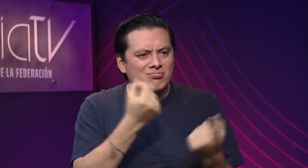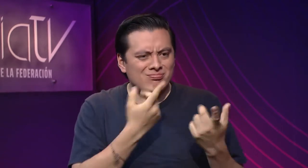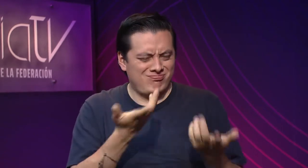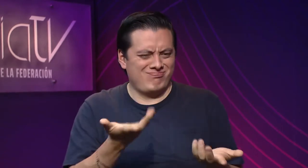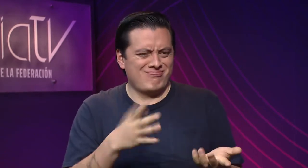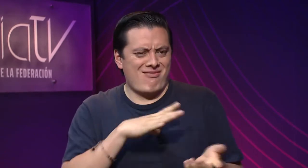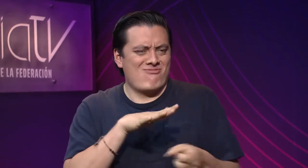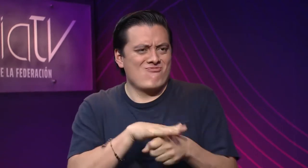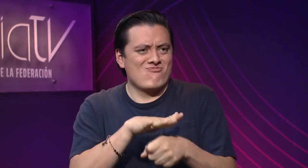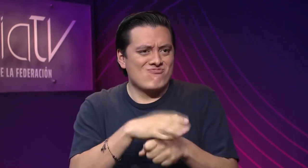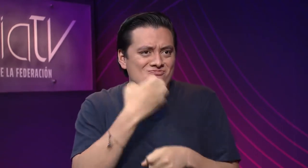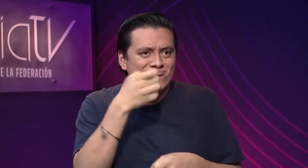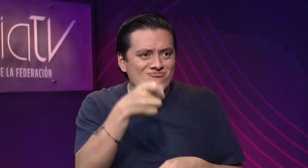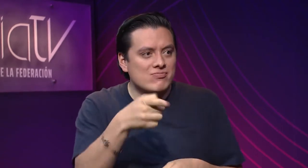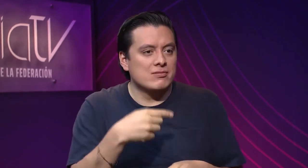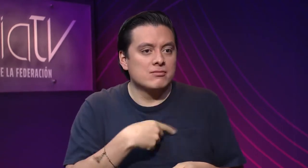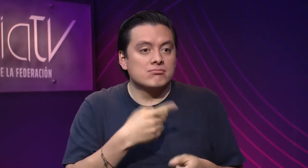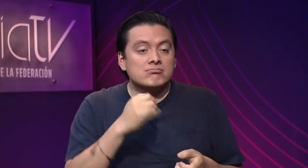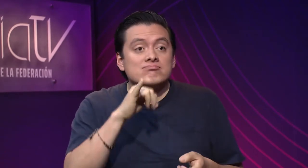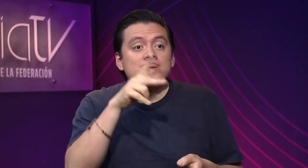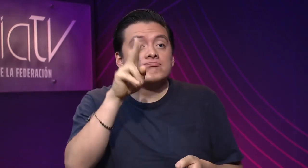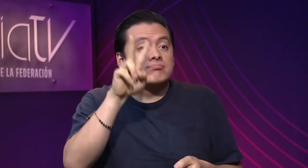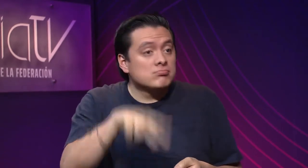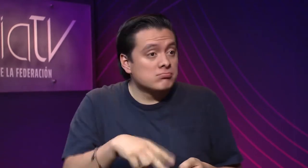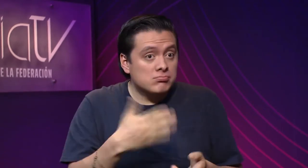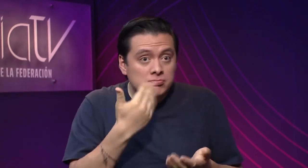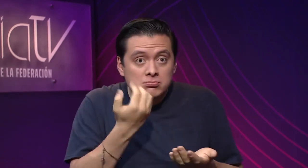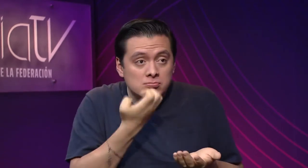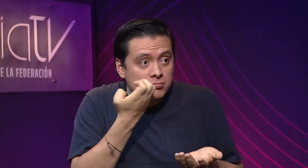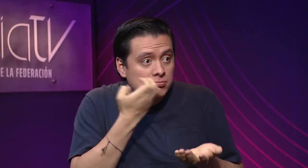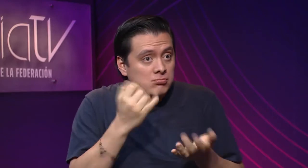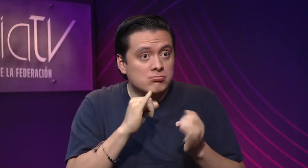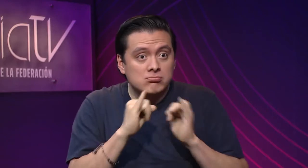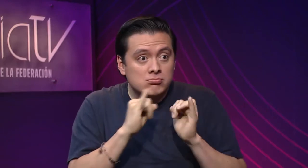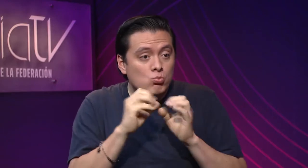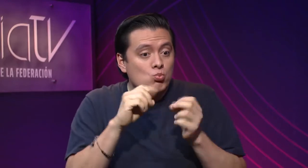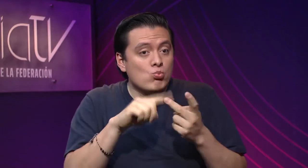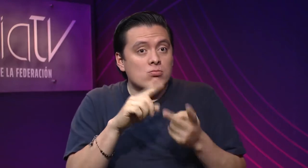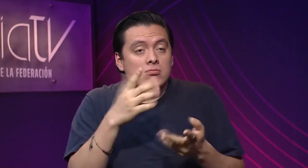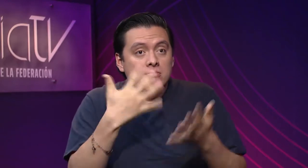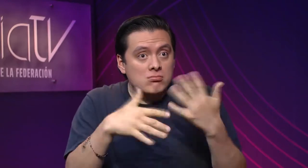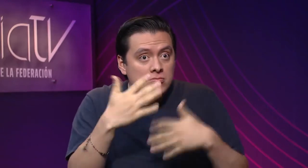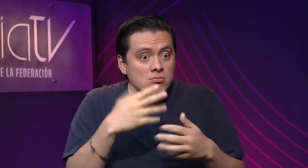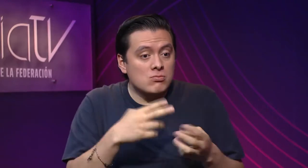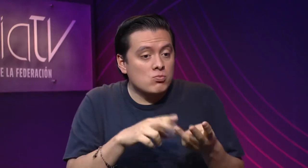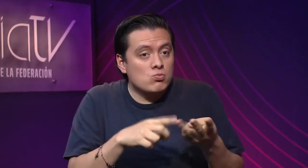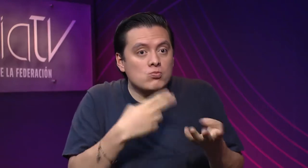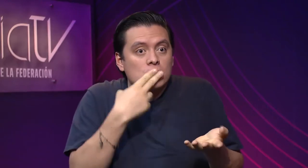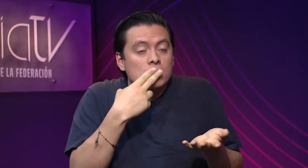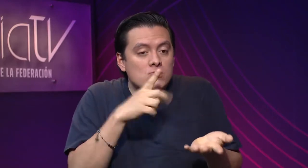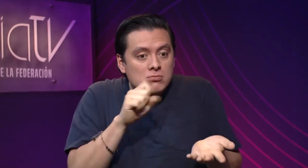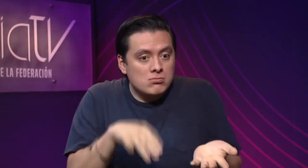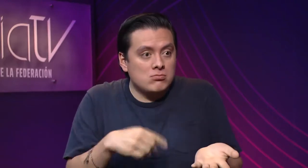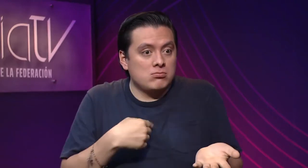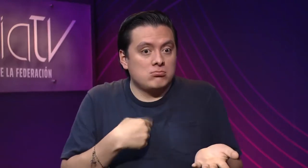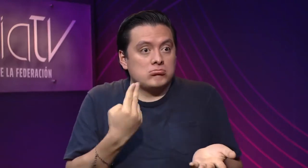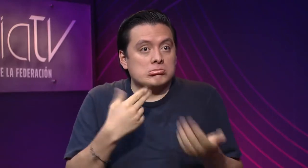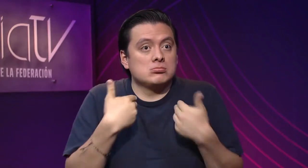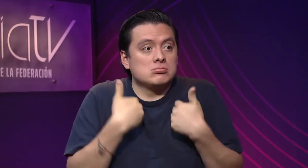poder ir a la escuela. Y eso decía, oye, pero ¿por qué es así? ¿Por qué los demás sí tienen escuelas cercanas a su casa? Y bueno, pues para